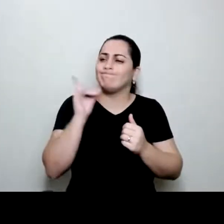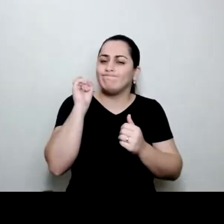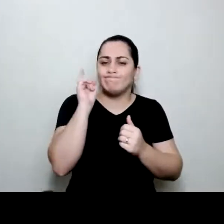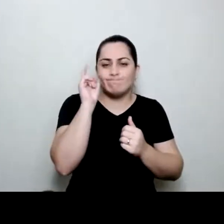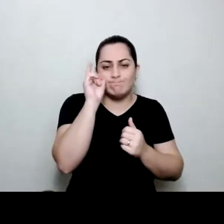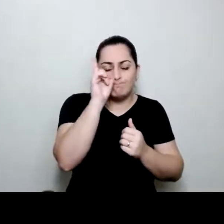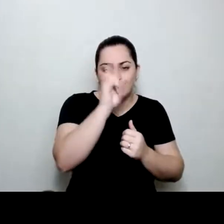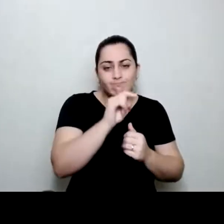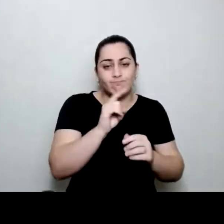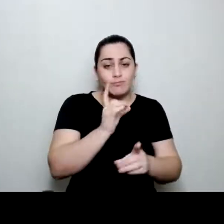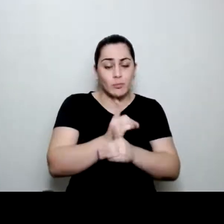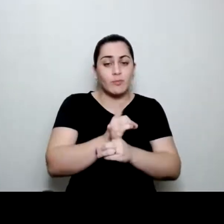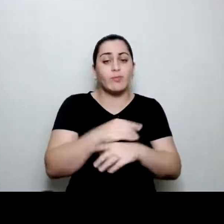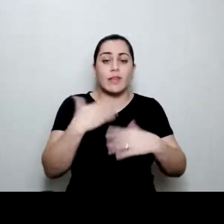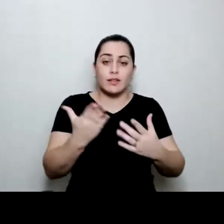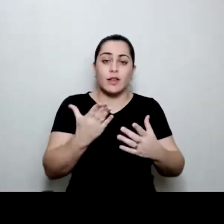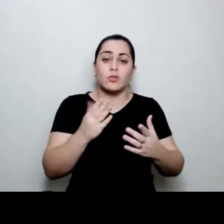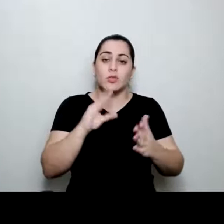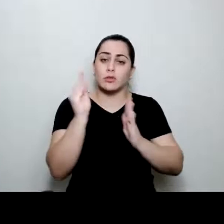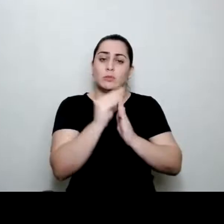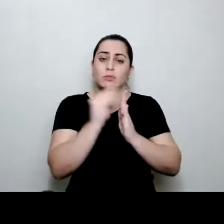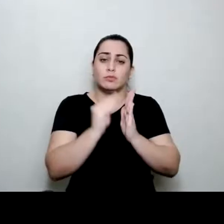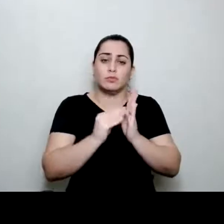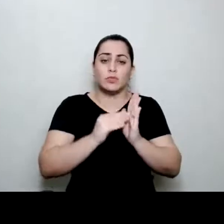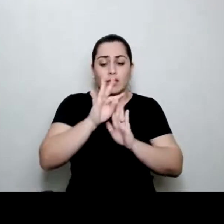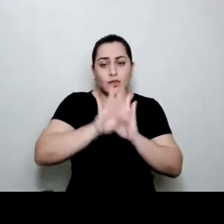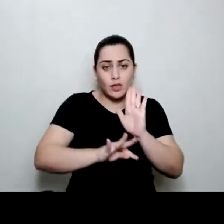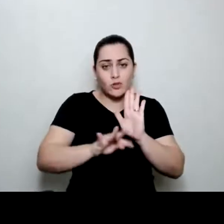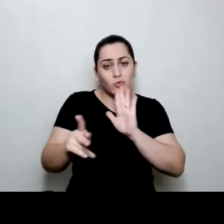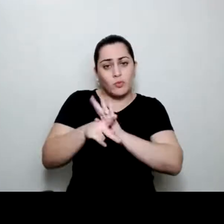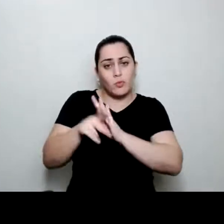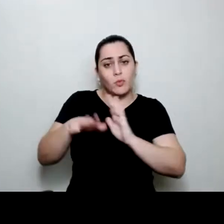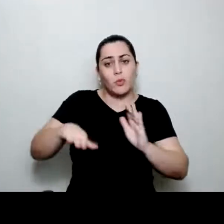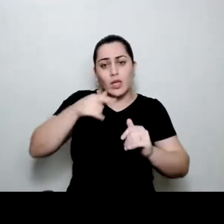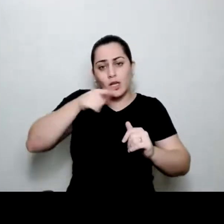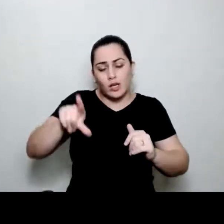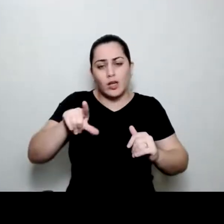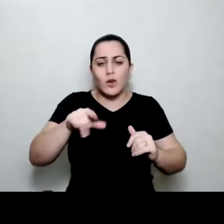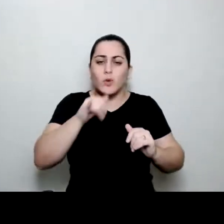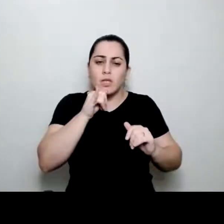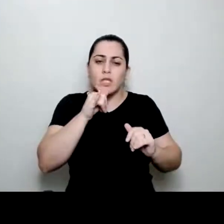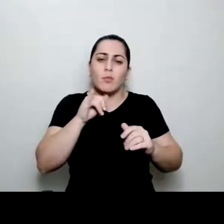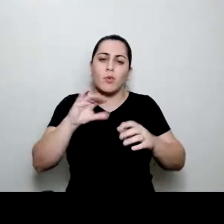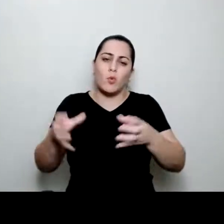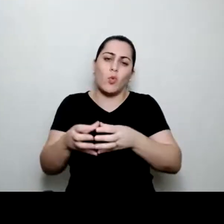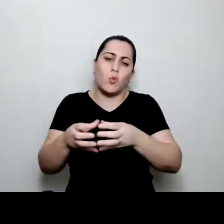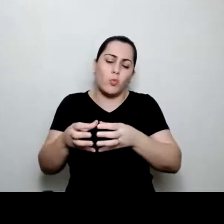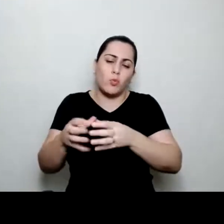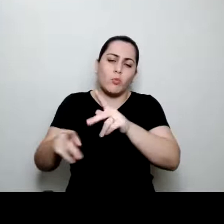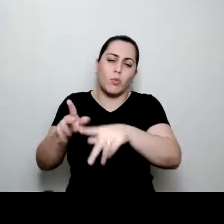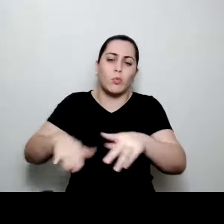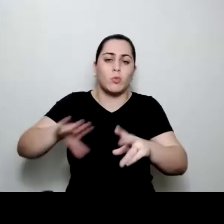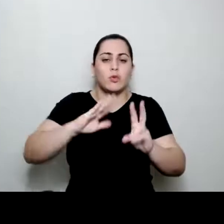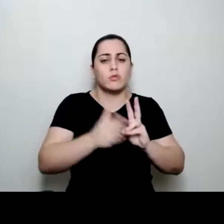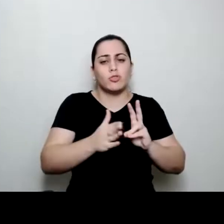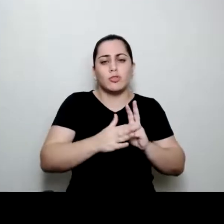no entanto, que se documentassem textos nativos. No caso das línguas e dos povos indígenas do Brasil, a gente tem